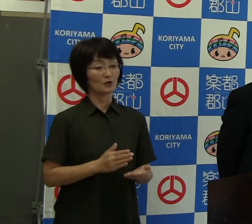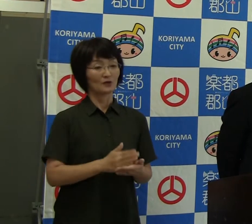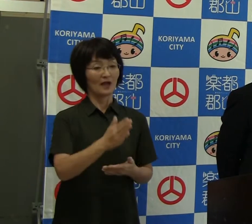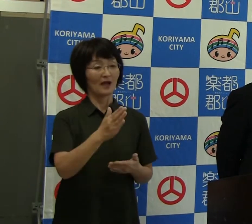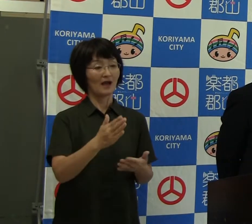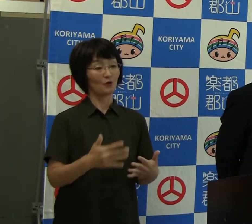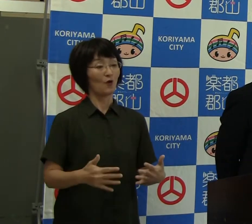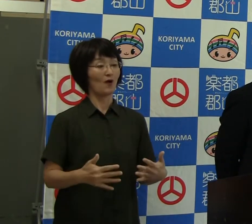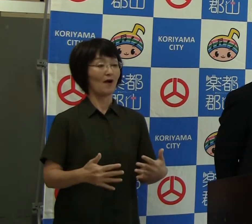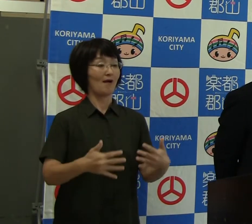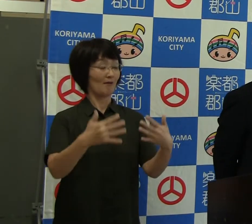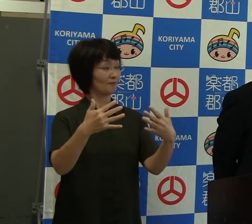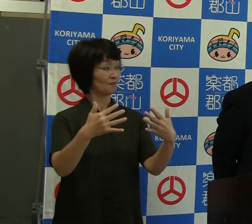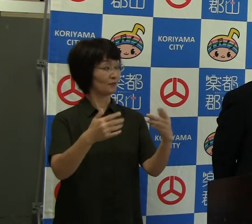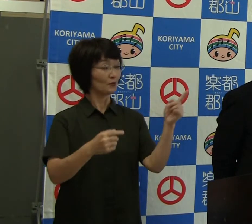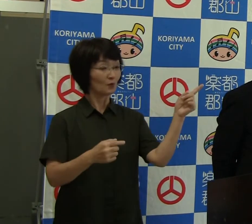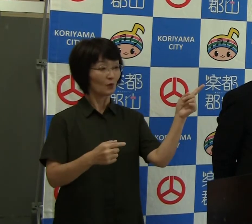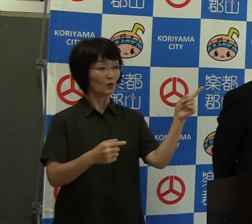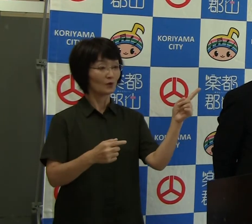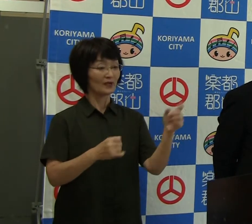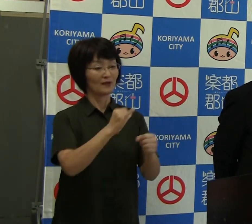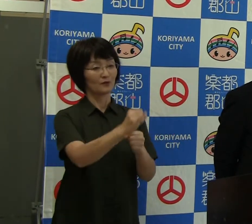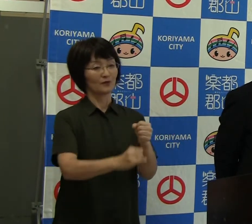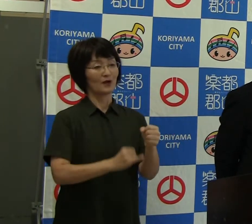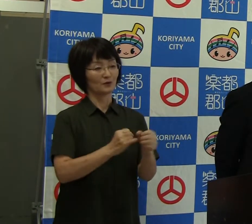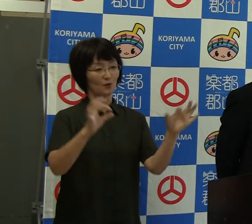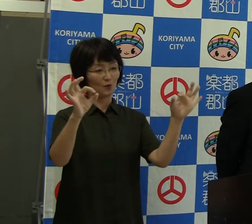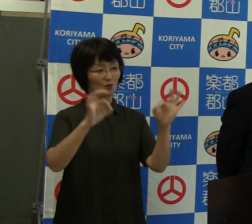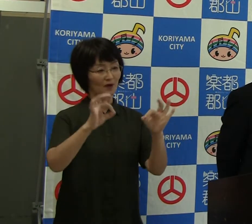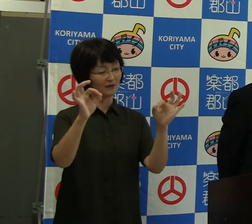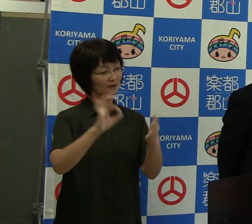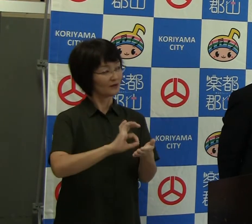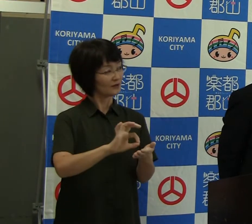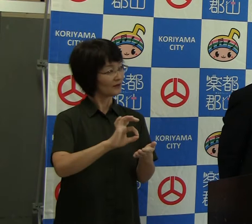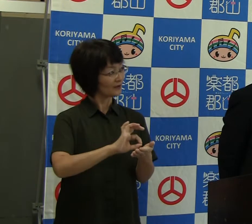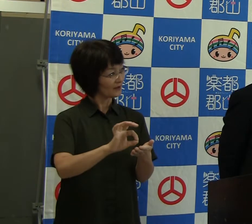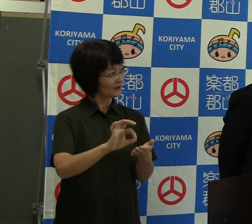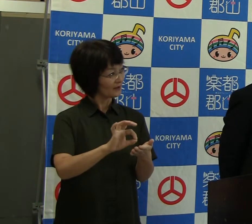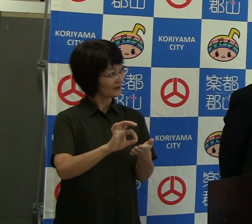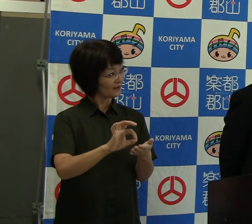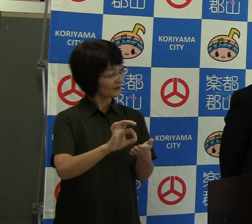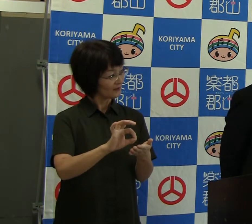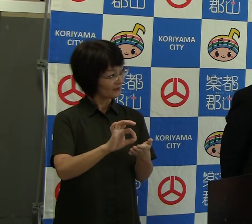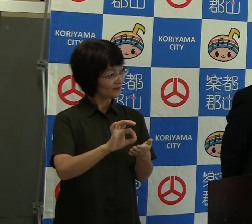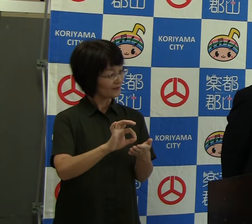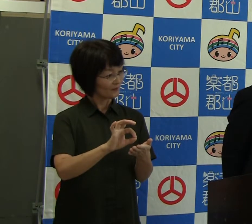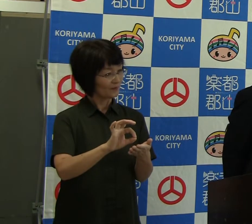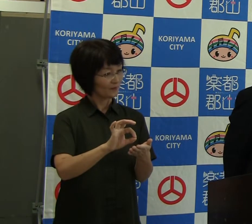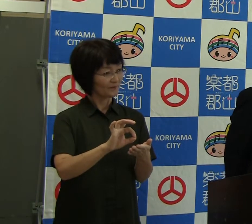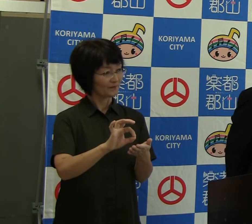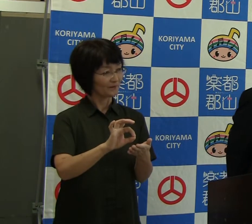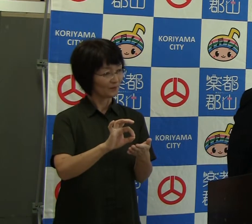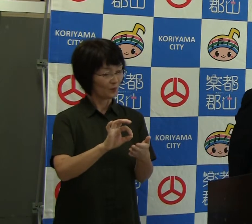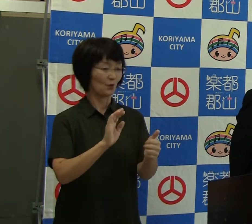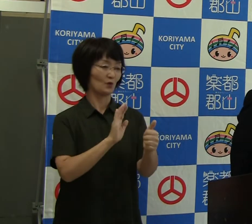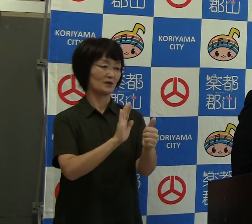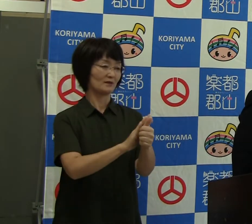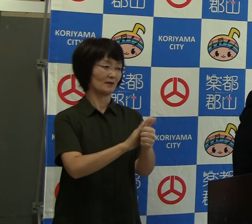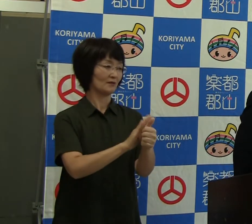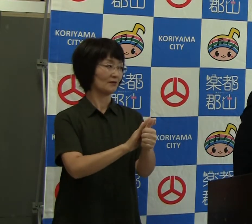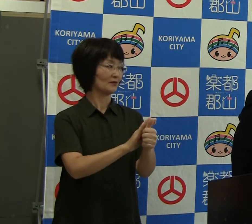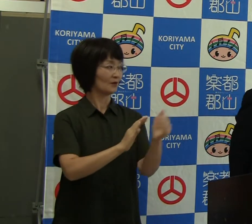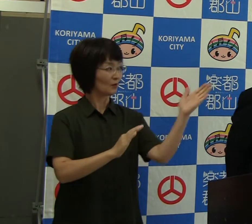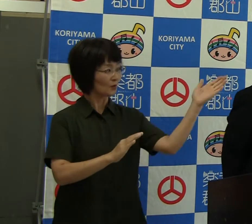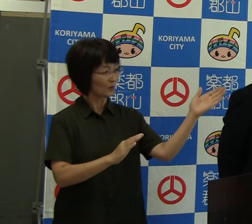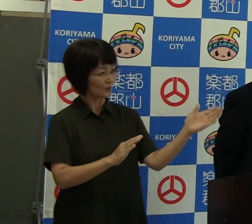、特にクラウドファンディングのですね、スタートアップした企業さんがスタートアップを支援していると、こんな